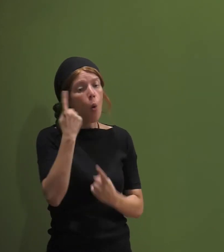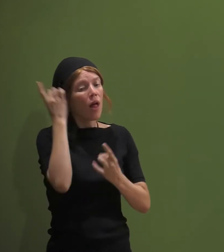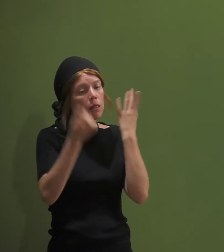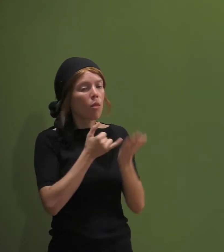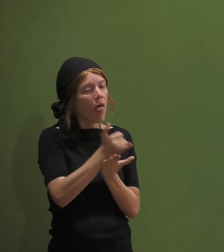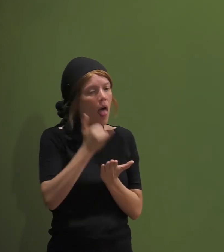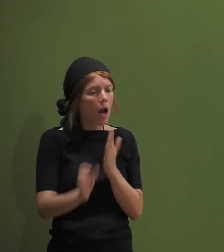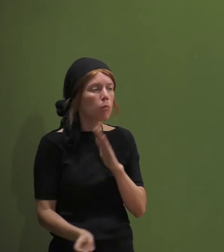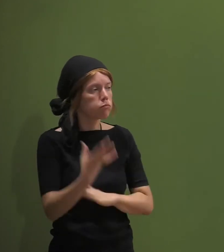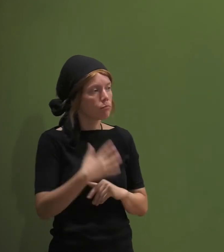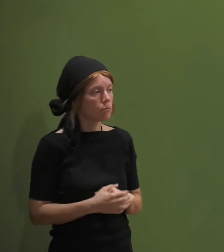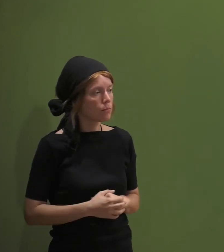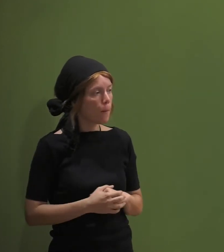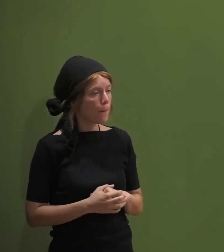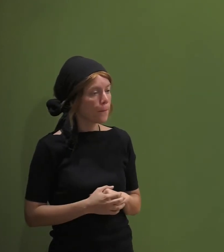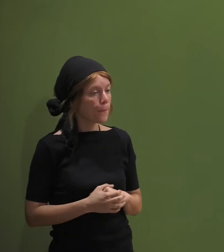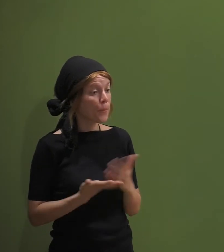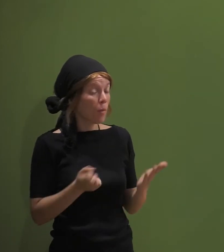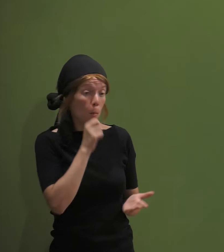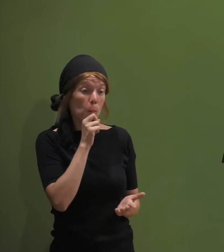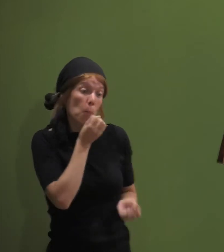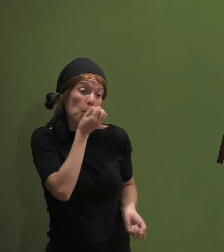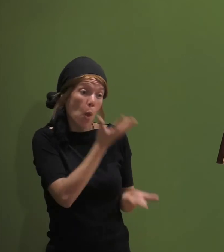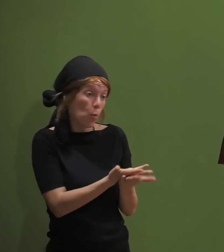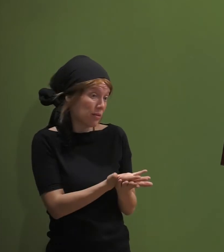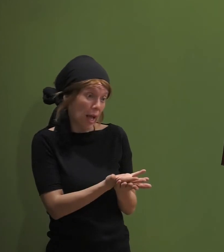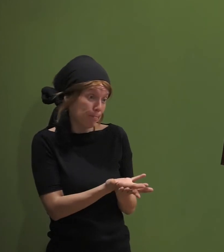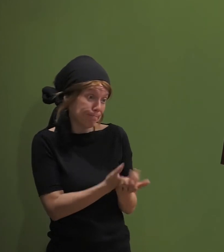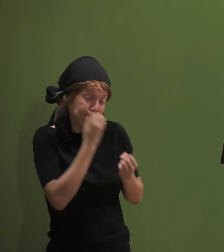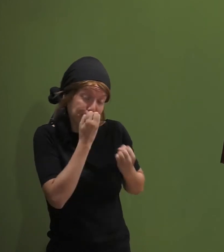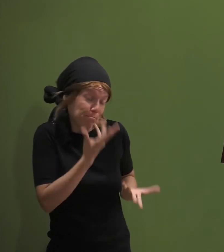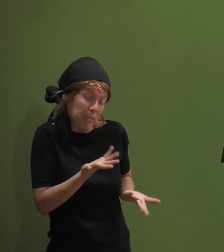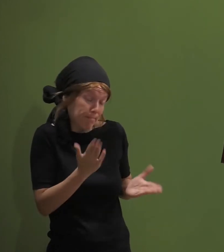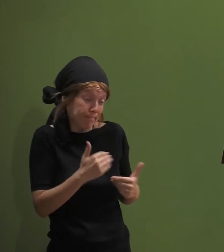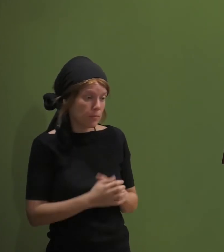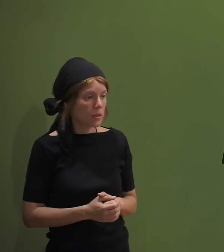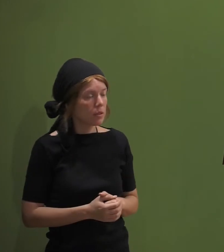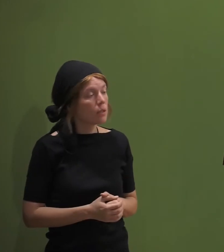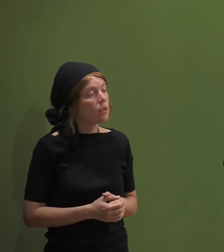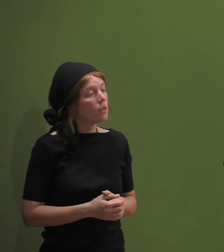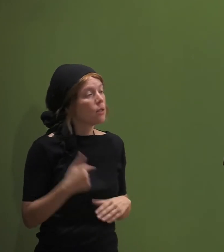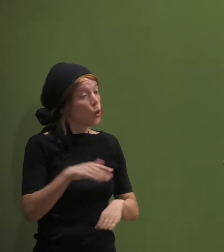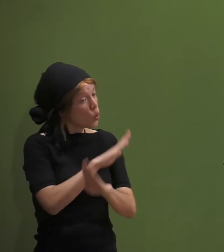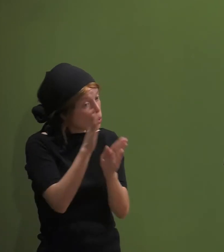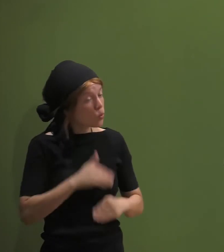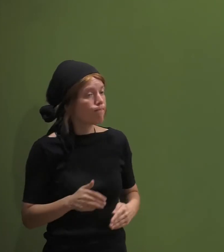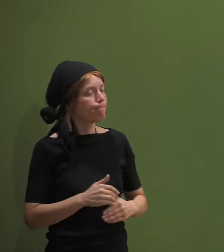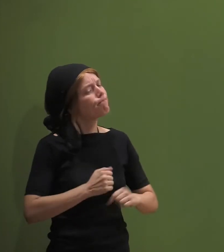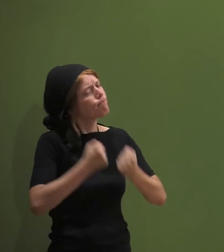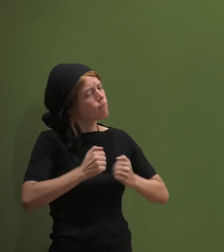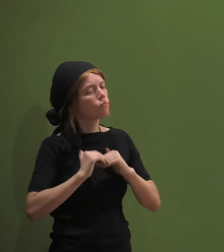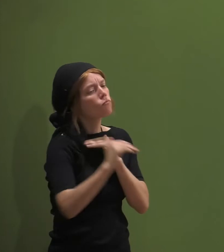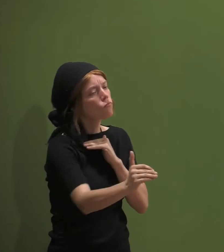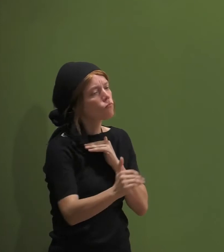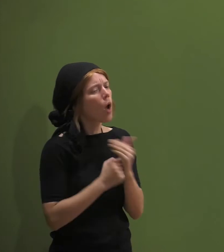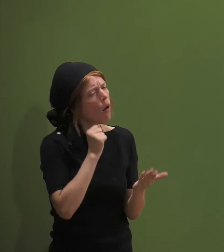actividades agrarias, sin el cual ninguna propuesta puede ser rentable. Se puede, por tanto, concluir que la intensificación sostenible